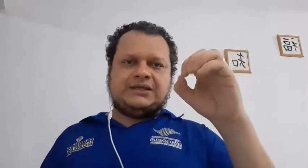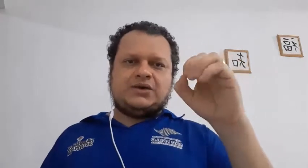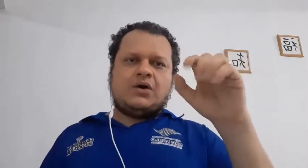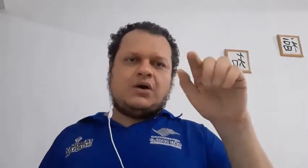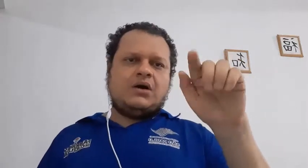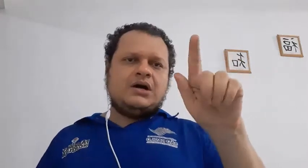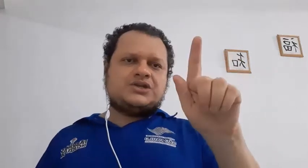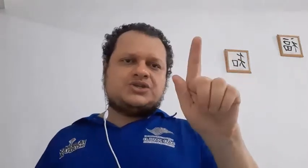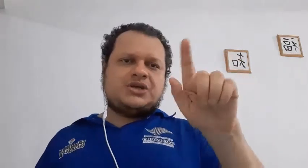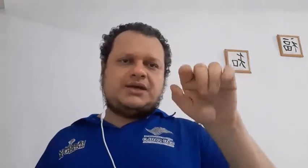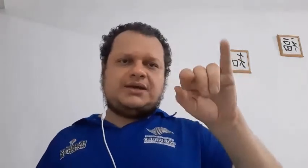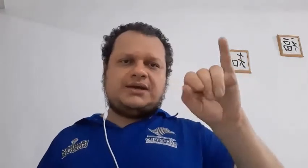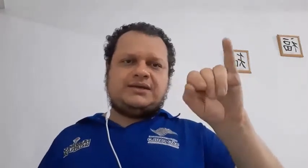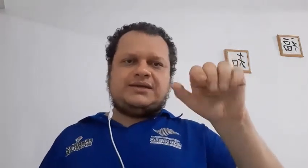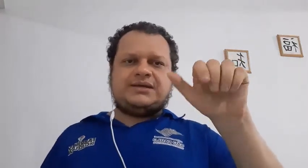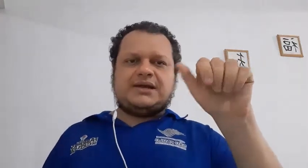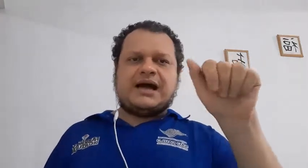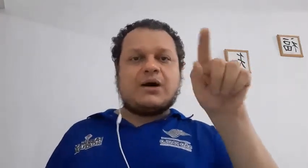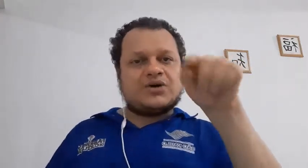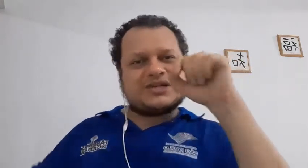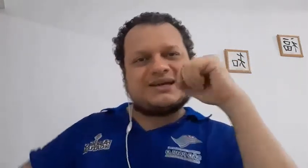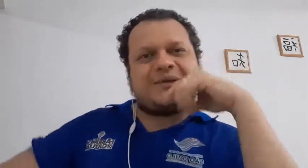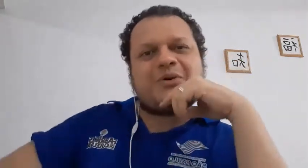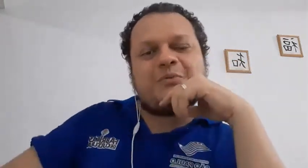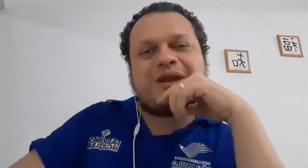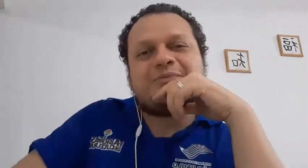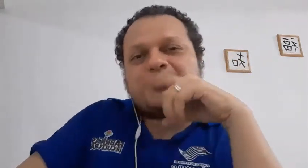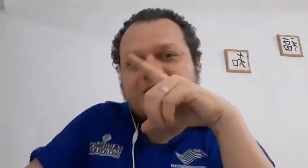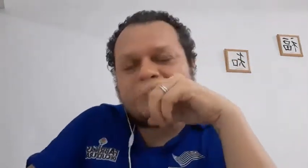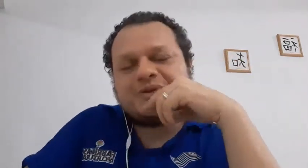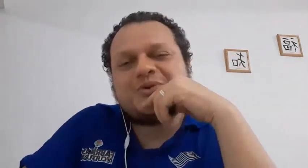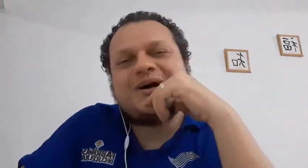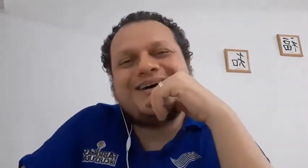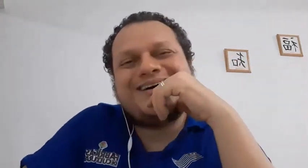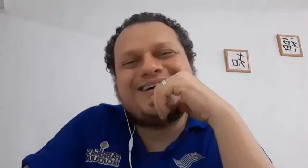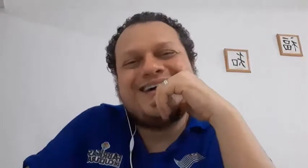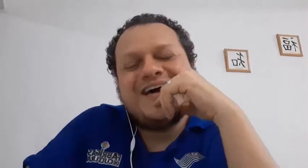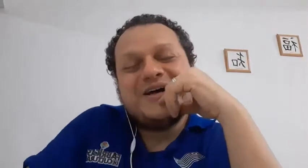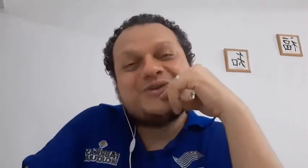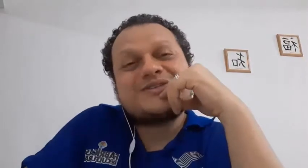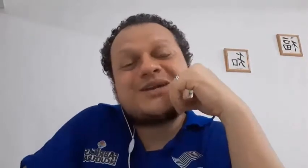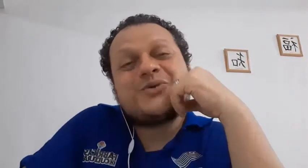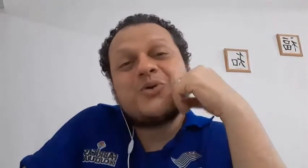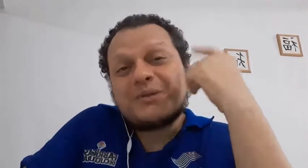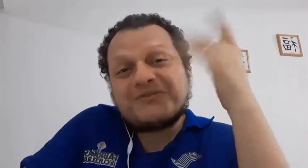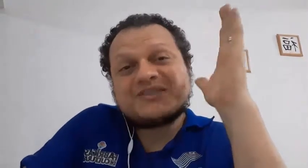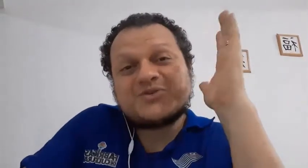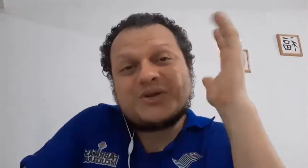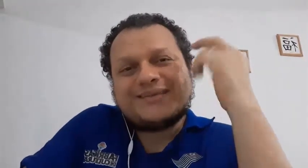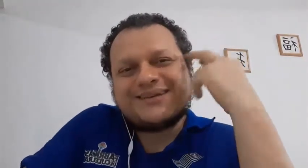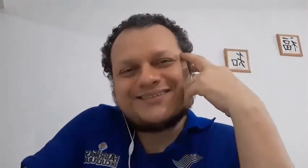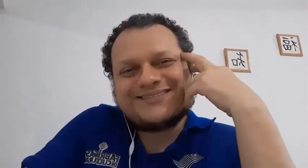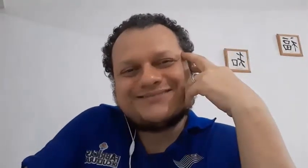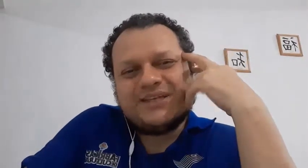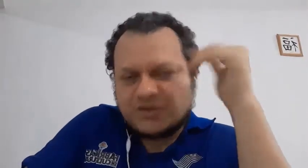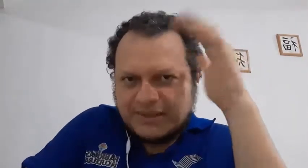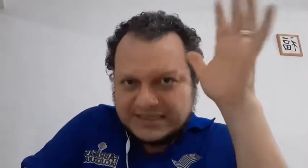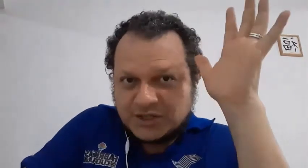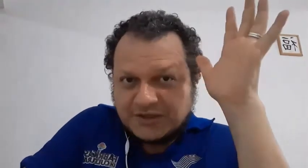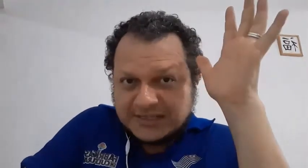D-A-T-I-L-O-L-O. G, I, A, O já estaria bom para ir para um programa do Luciano Huck para fazer o soletrando. Isso é uma das atividades que a gente